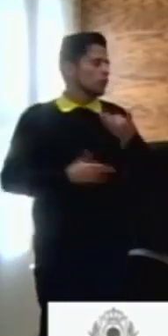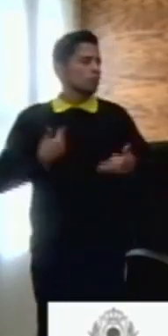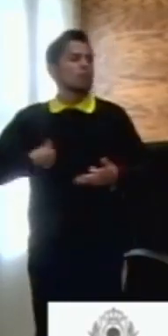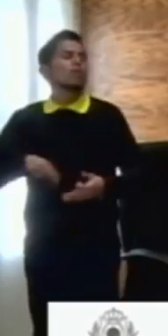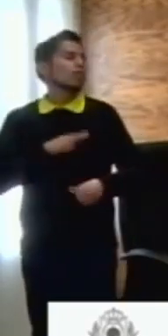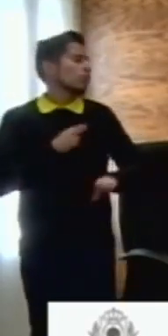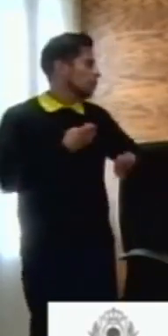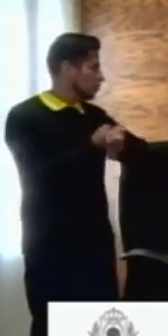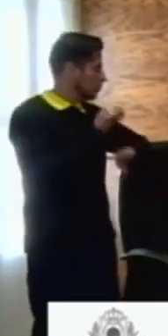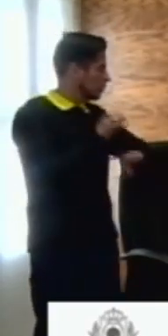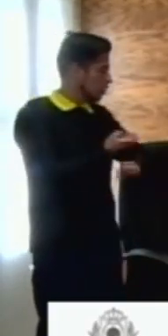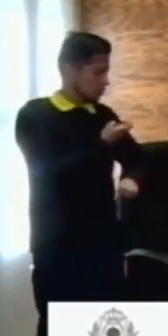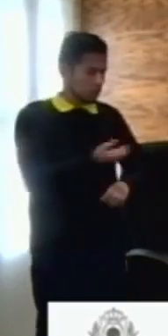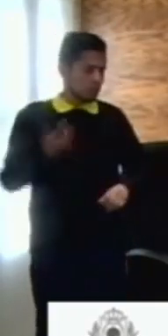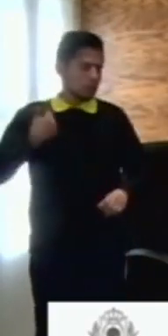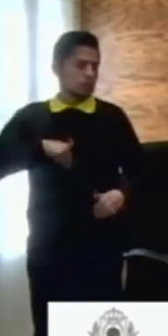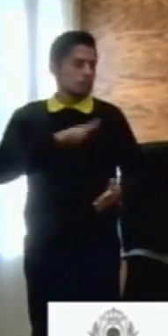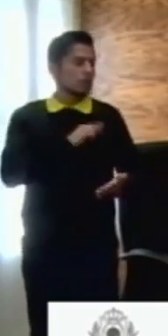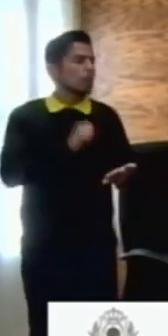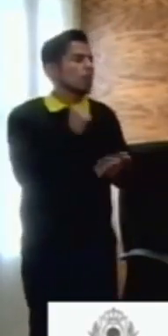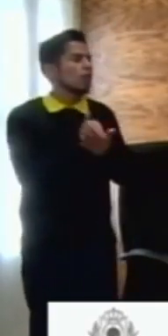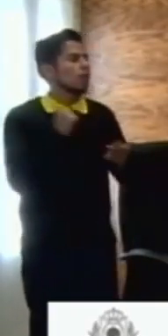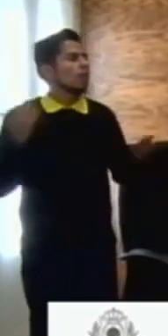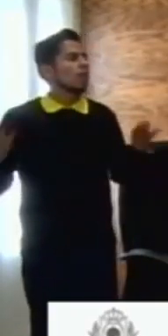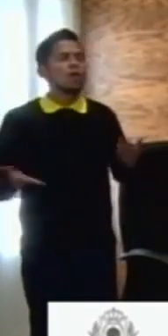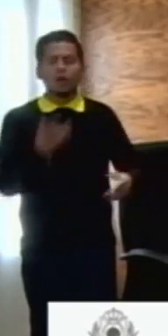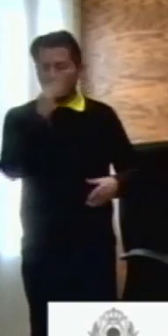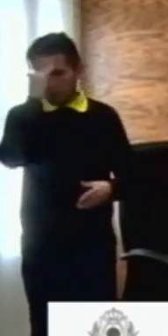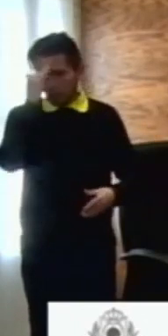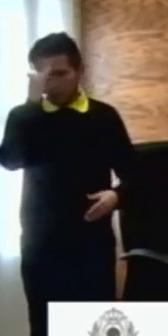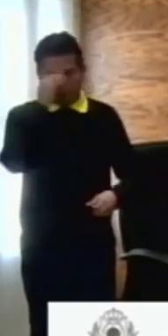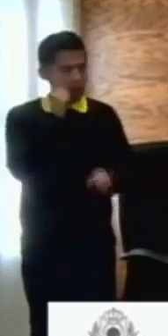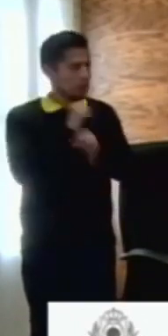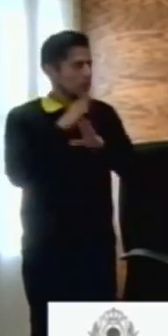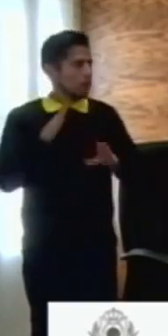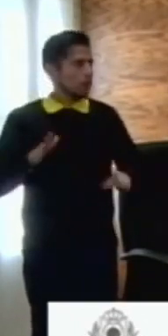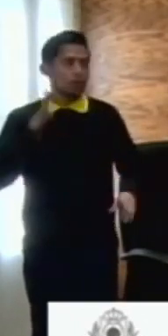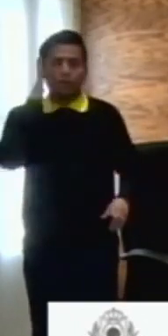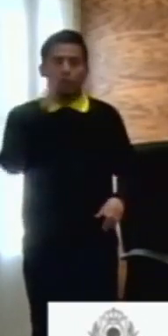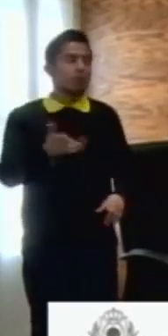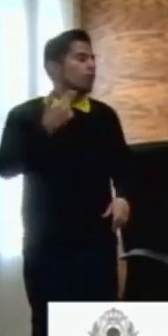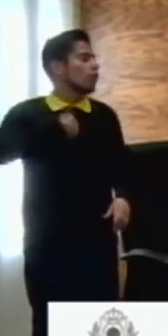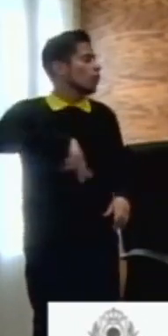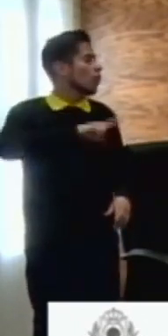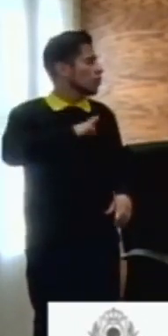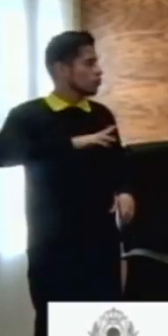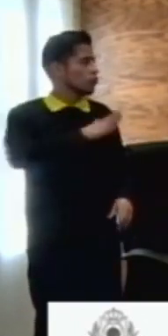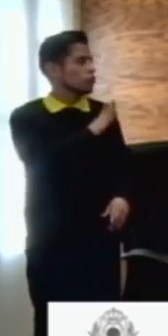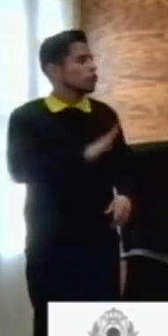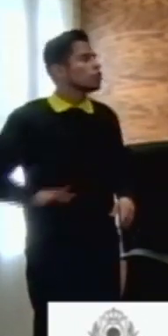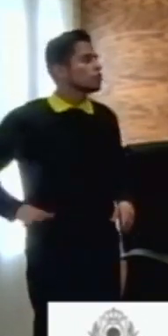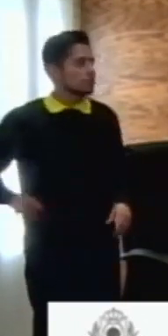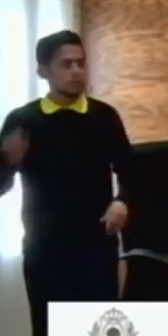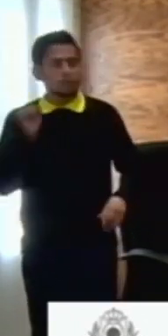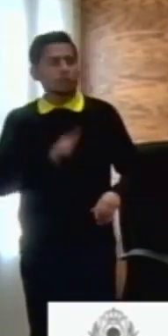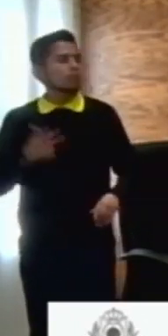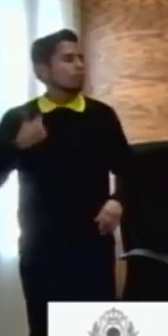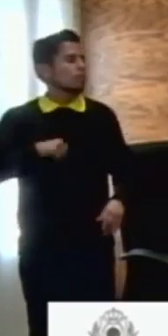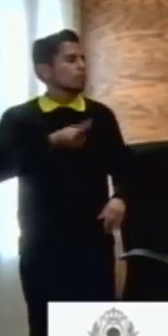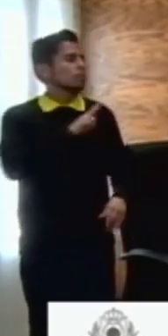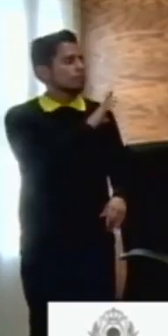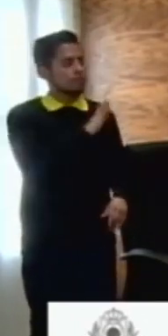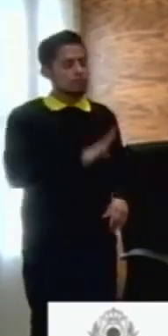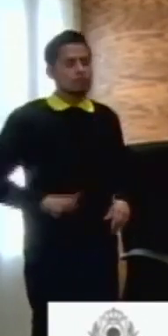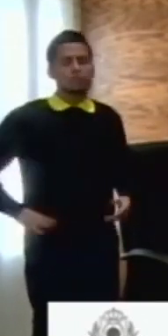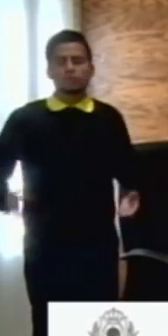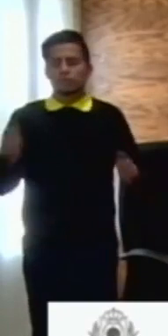estado es nuestra obligación hacerlo pensando por supuesto en el futuro de nuestros hijos y de los hijos de nuestros